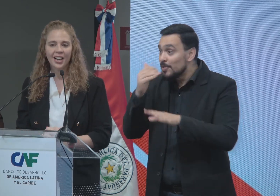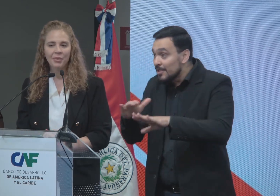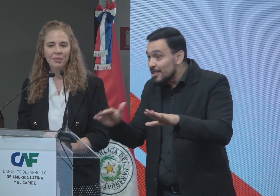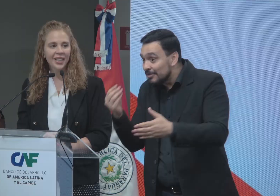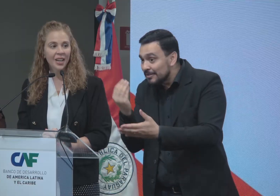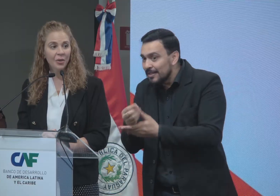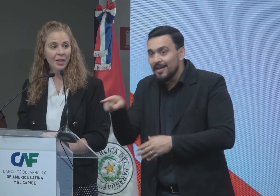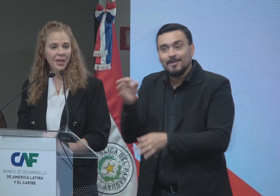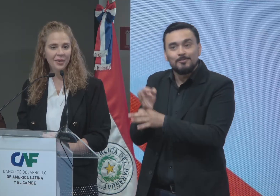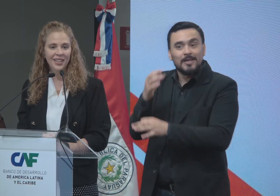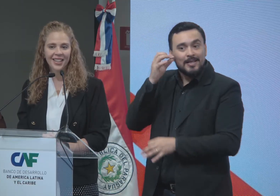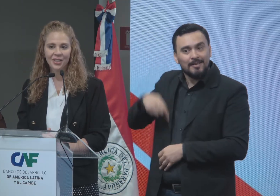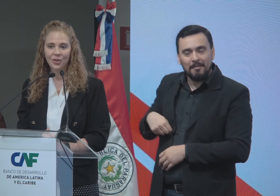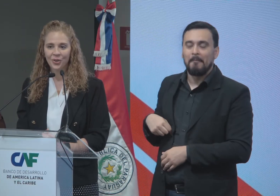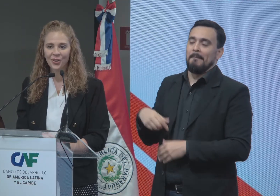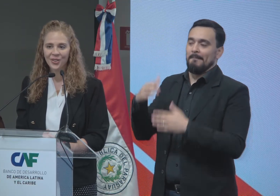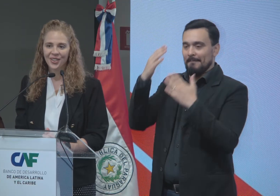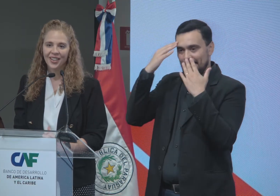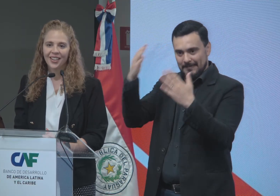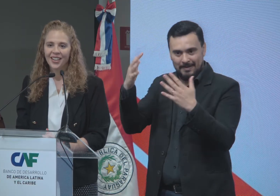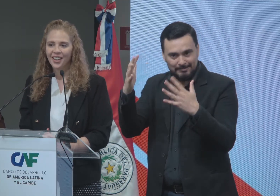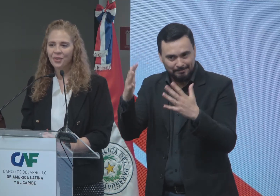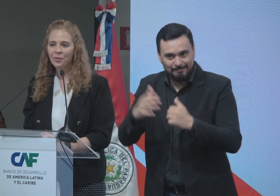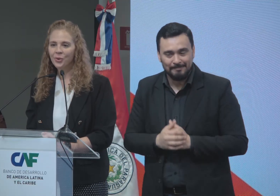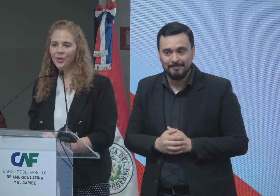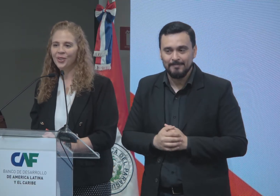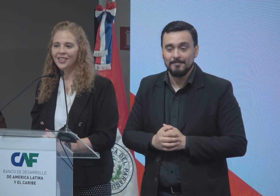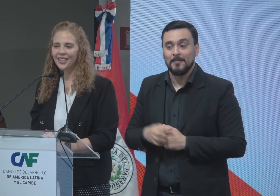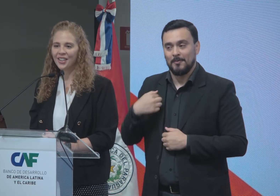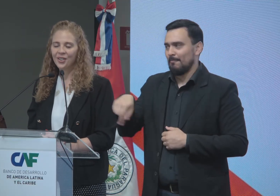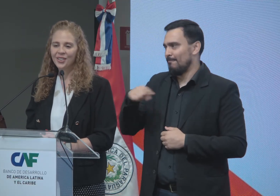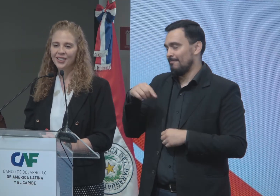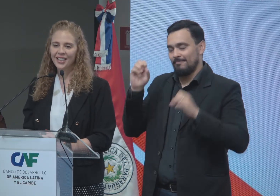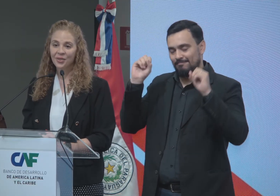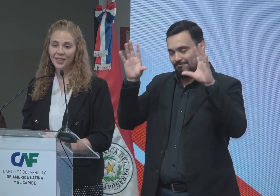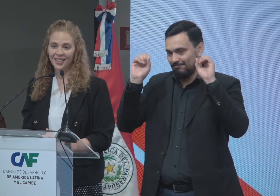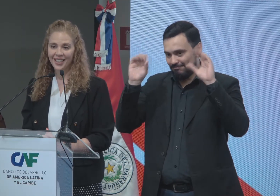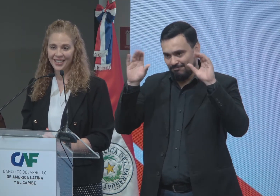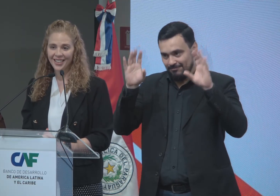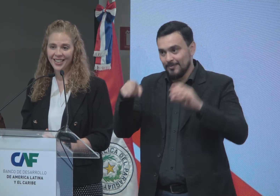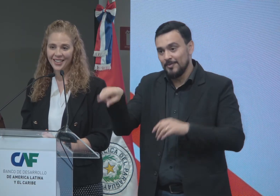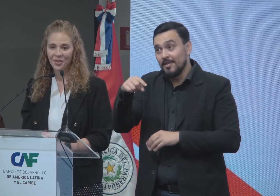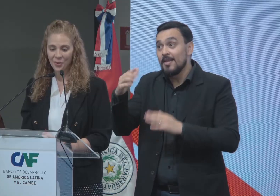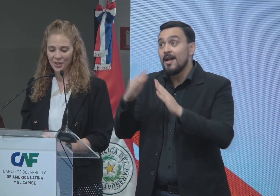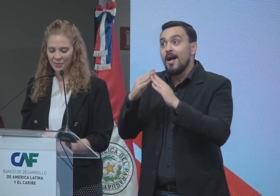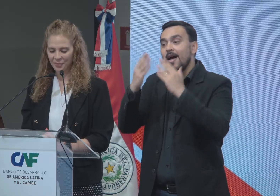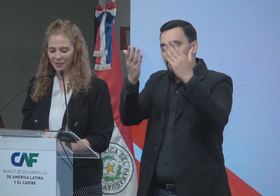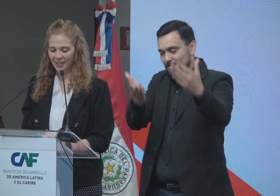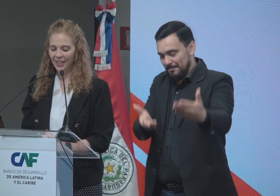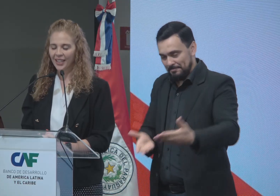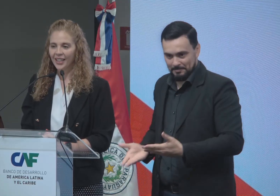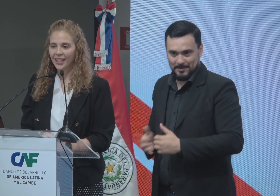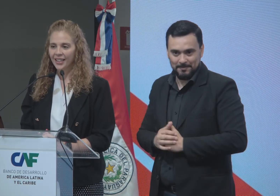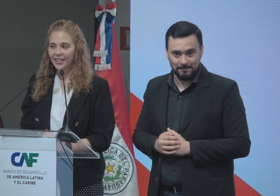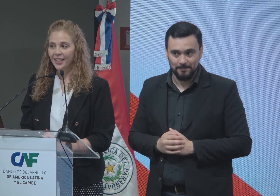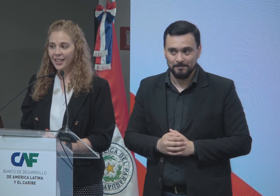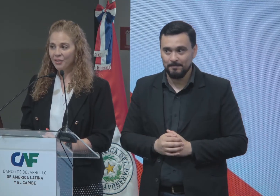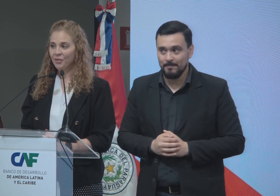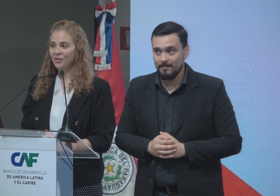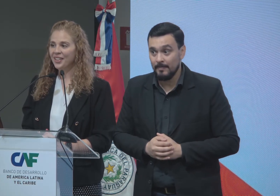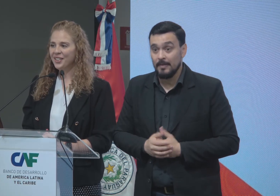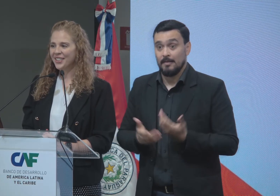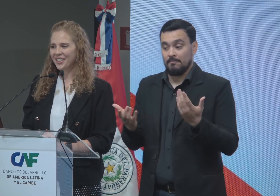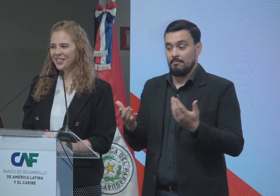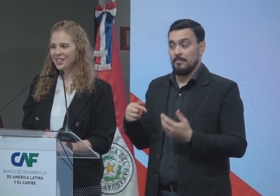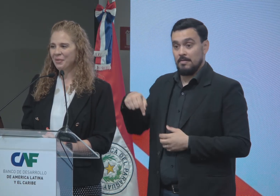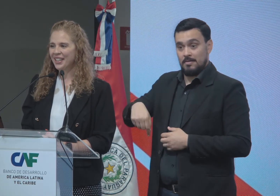la primera escuela paraguaya de sordos. Es un gusto tenerlos en nuestra casa hoy. Desde CAF,